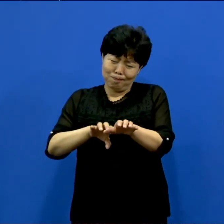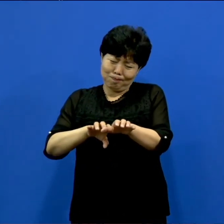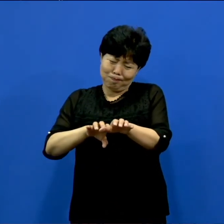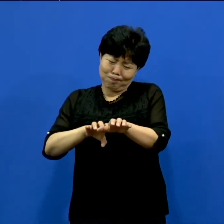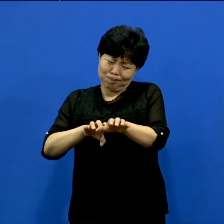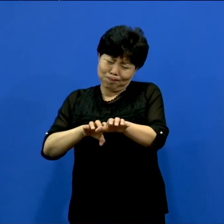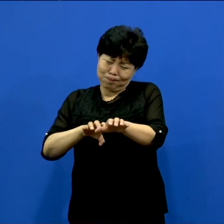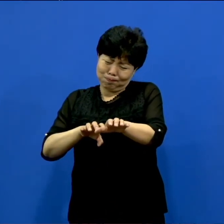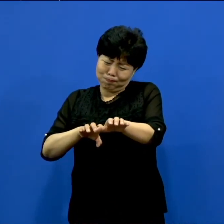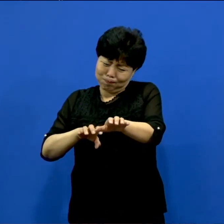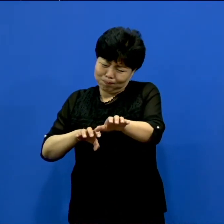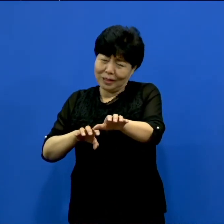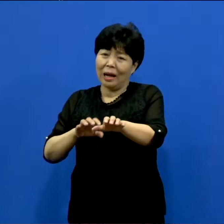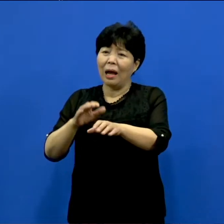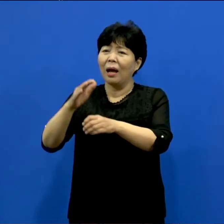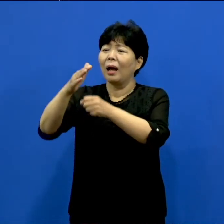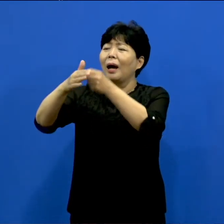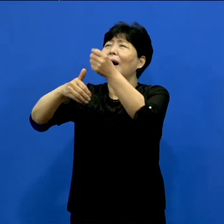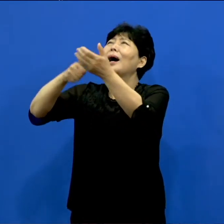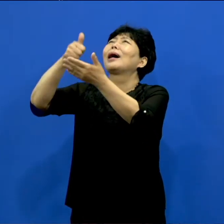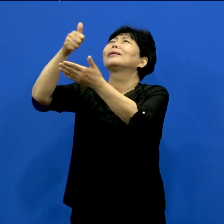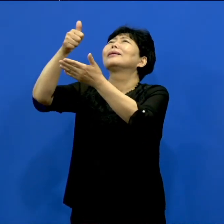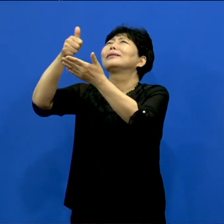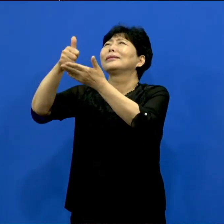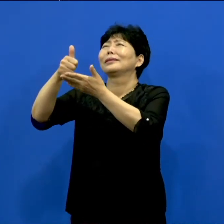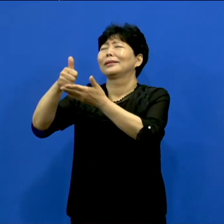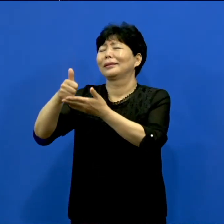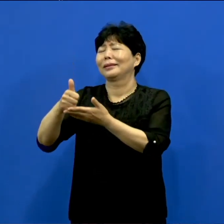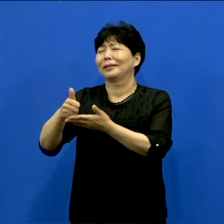가는데 신호 파란불만 열리게 해달라.